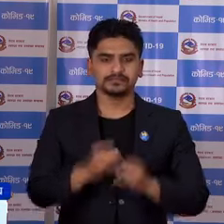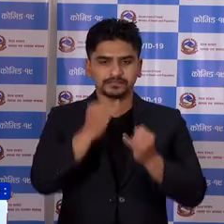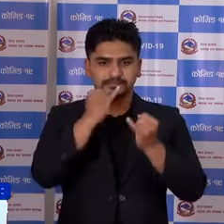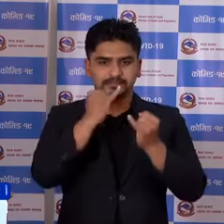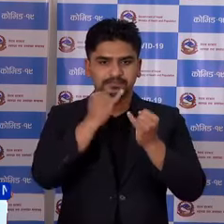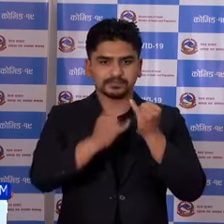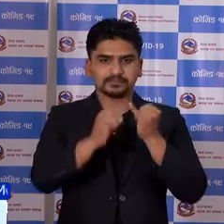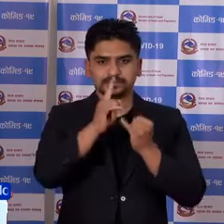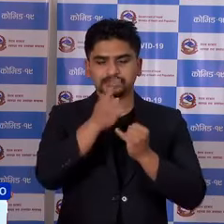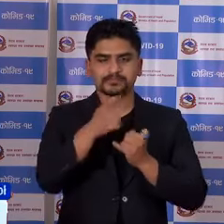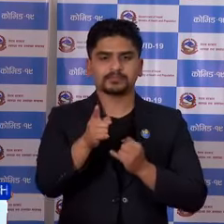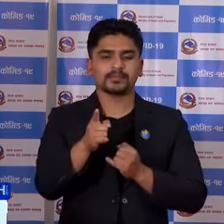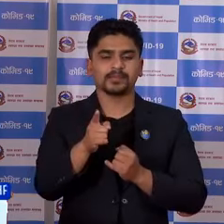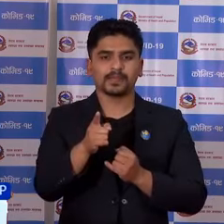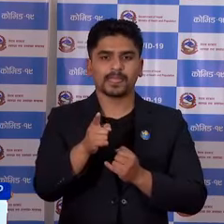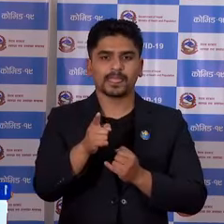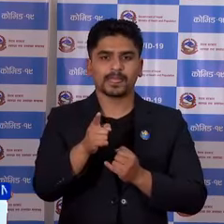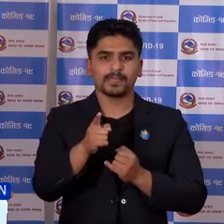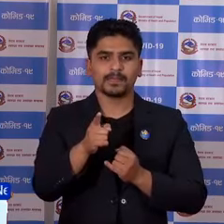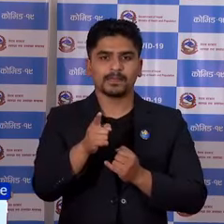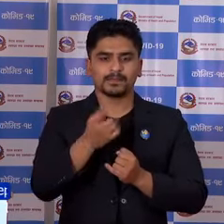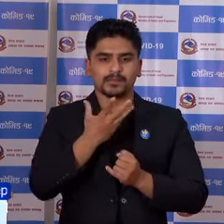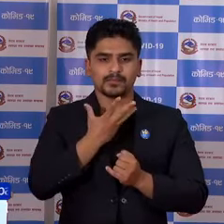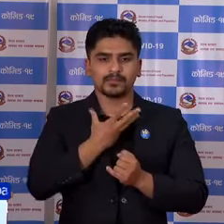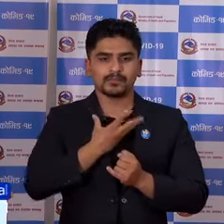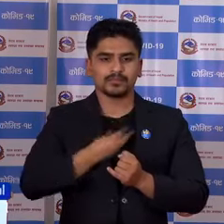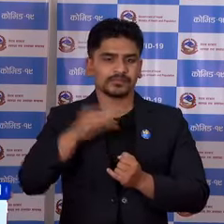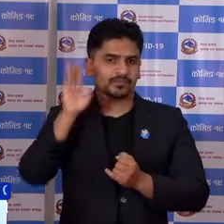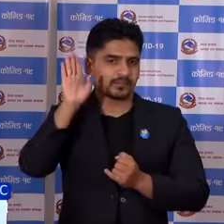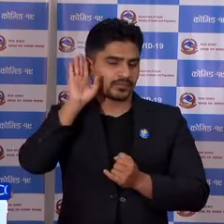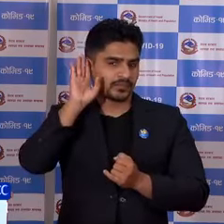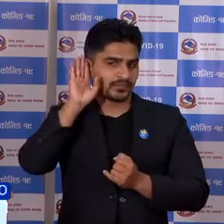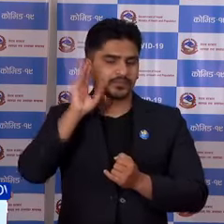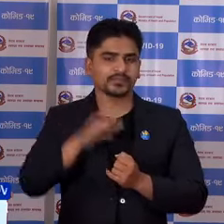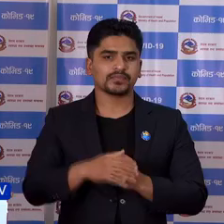अन्तमा फेरि एउटा दुःखद समाचार,